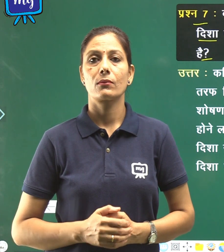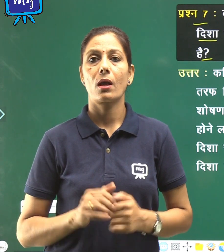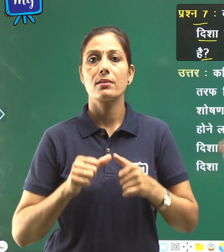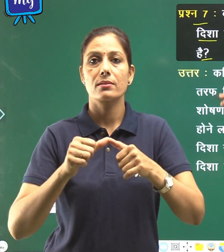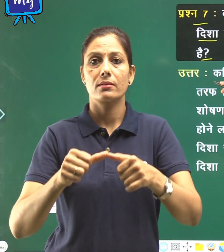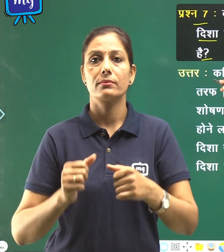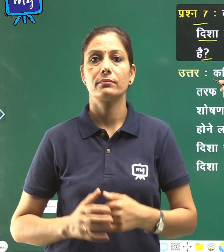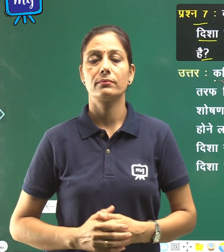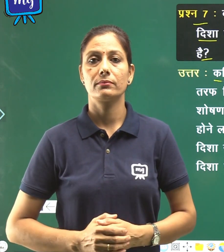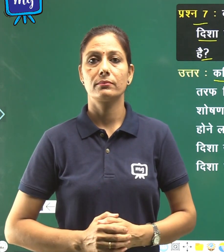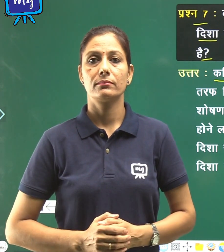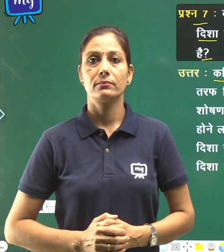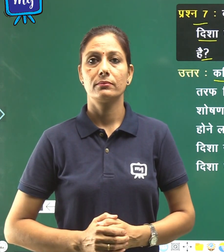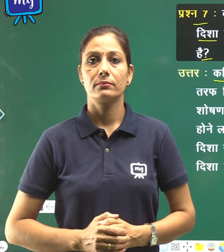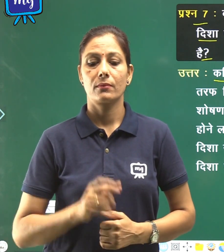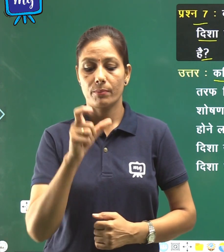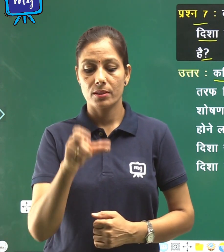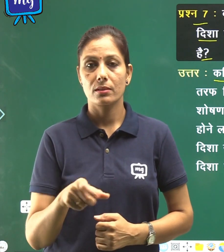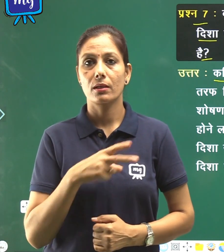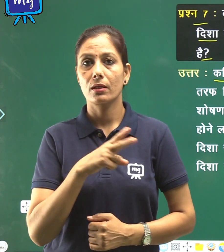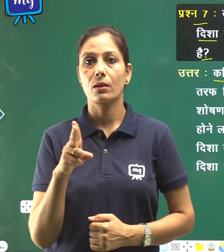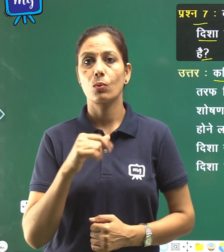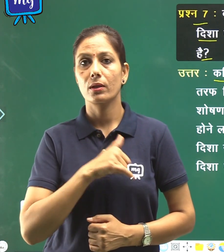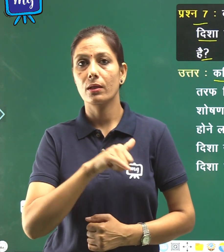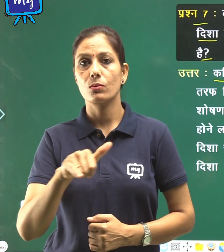उत्तर, कवि के अनुसार